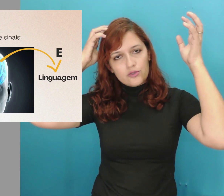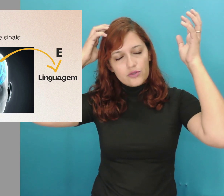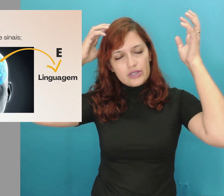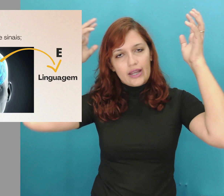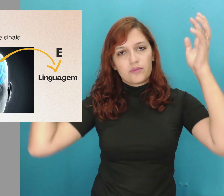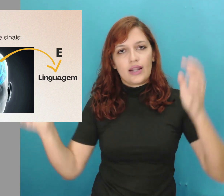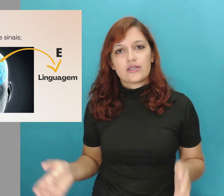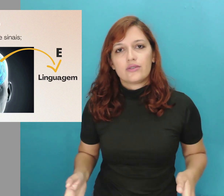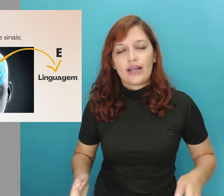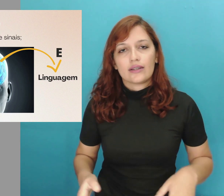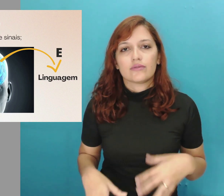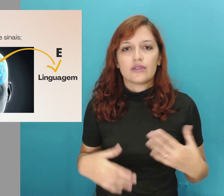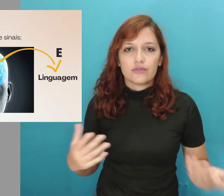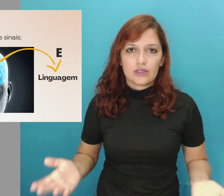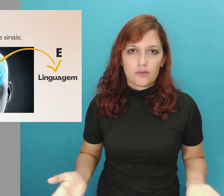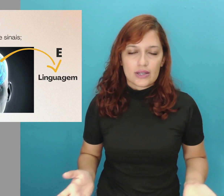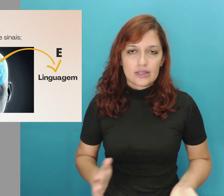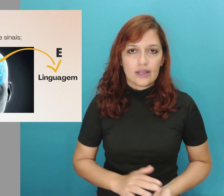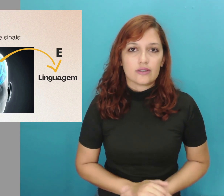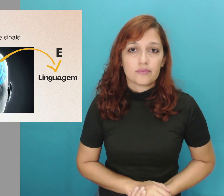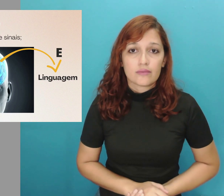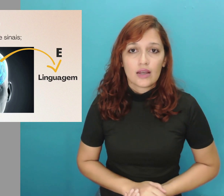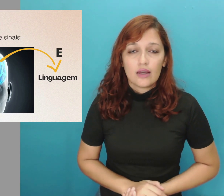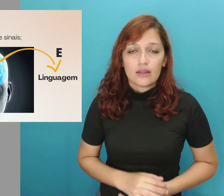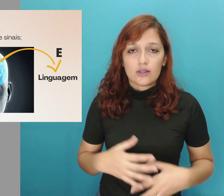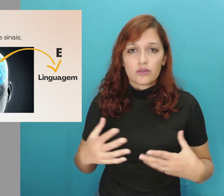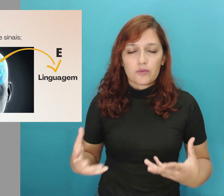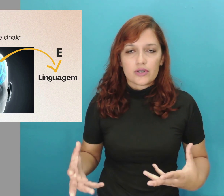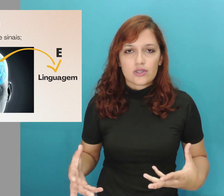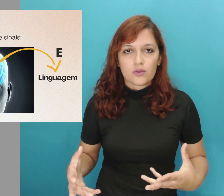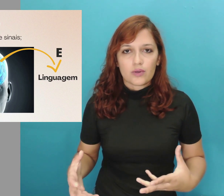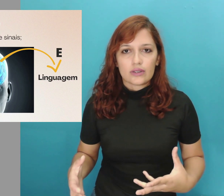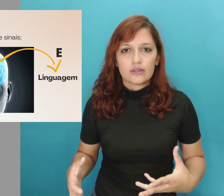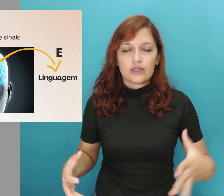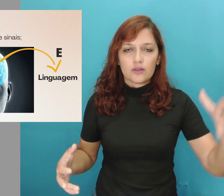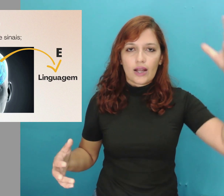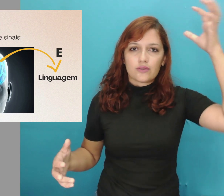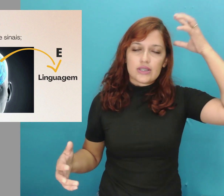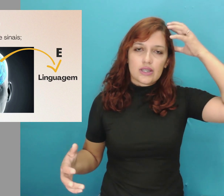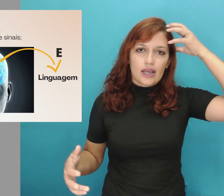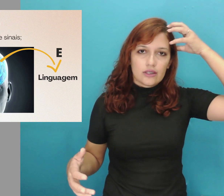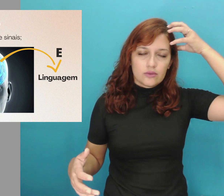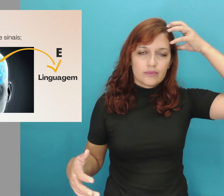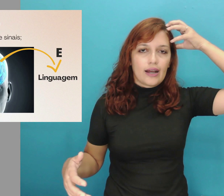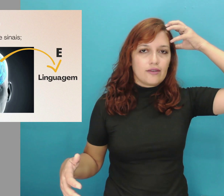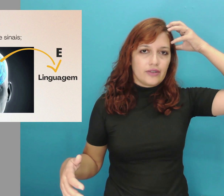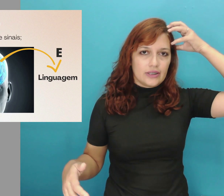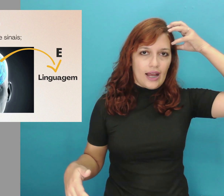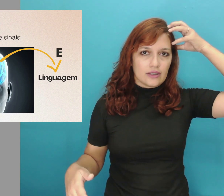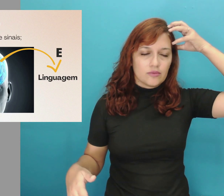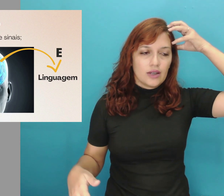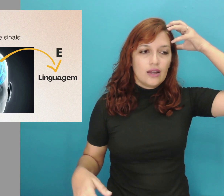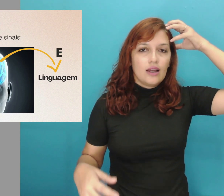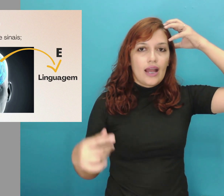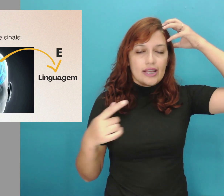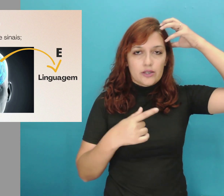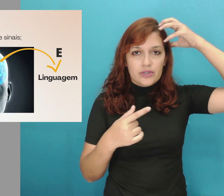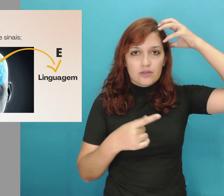do cérebro lesionado devido a um acidente. Então, quando a pessoa tinha o lado esquerdo afetado, essa pessoa